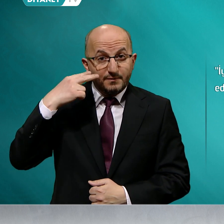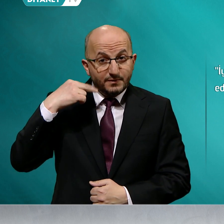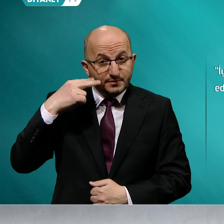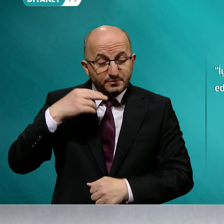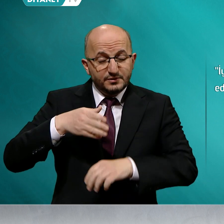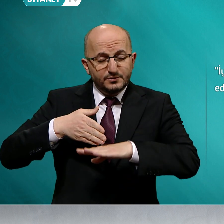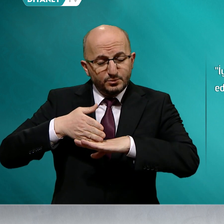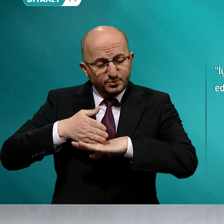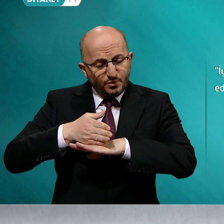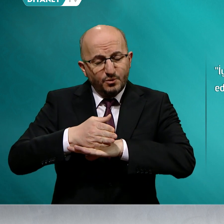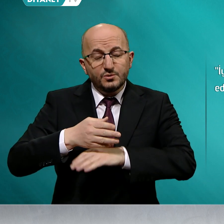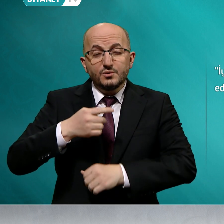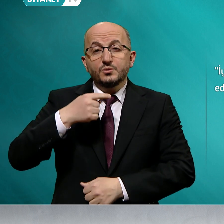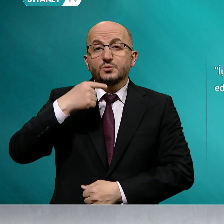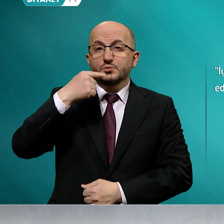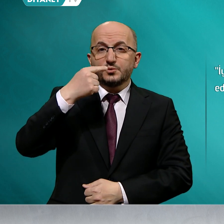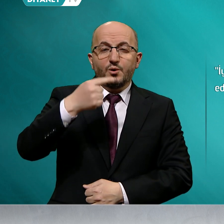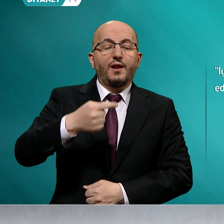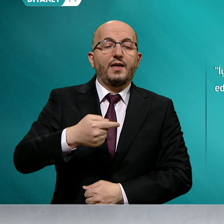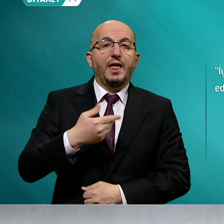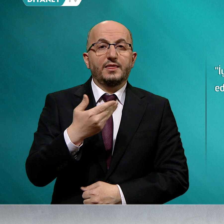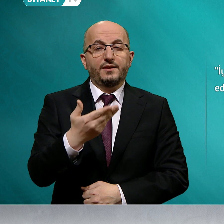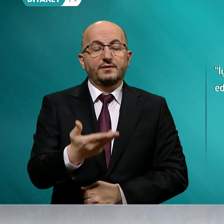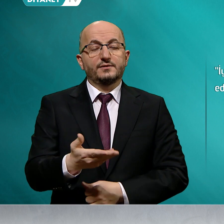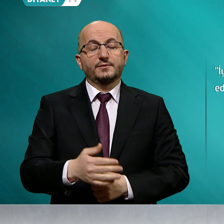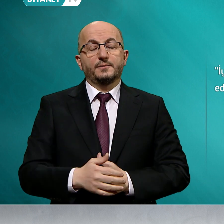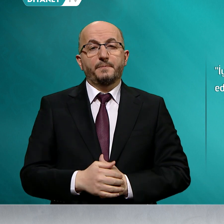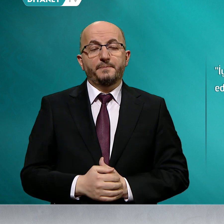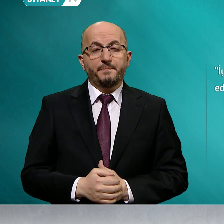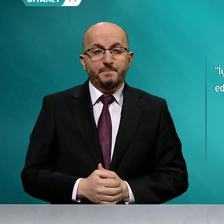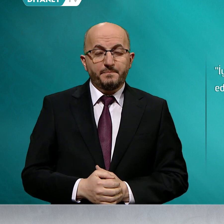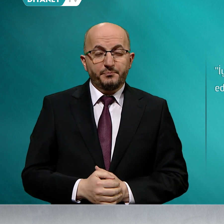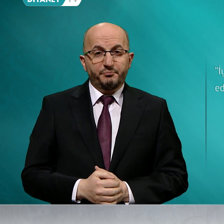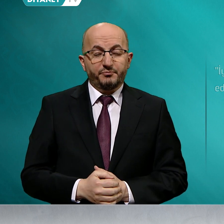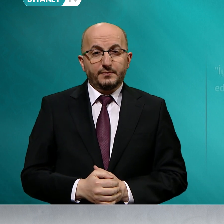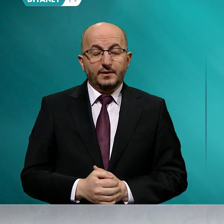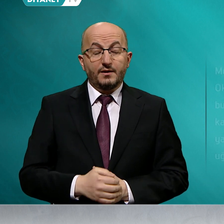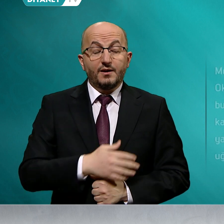صدق رسول الله ونطق حبيب الله